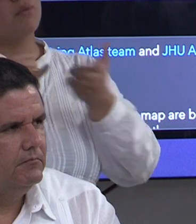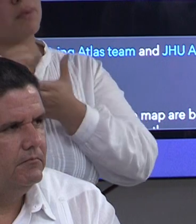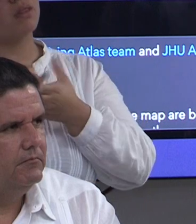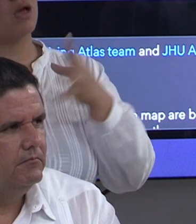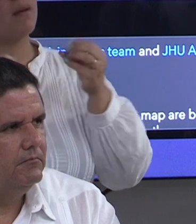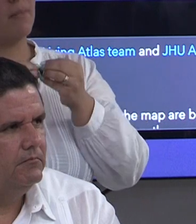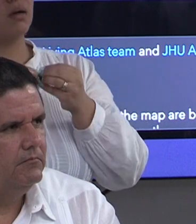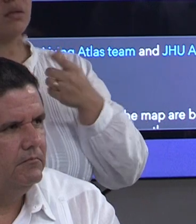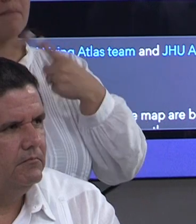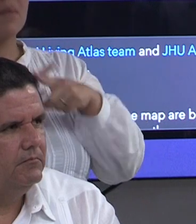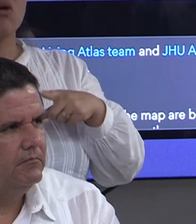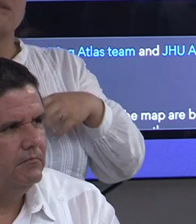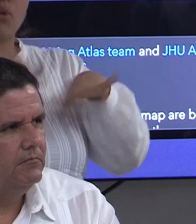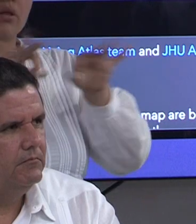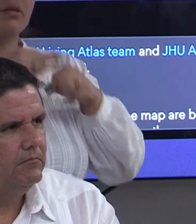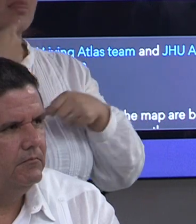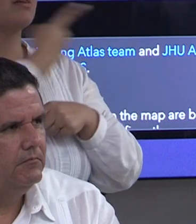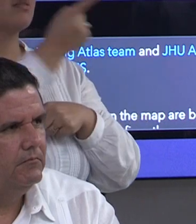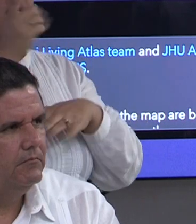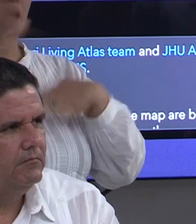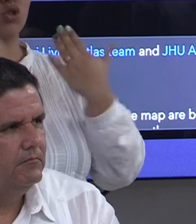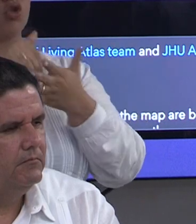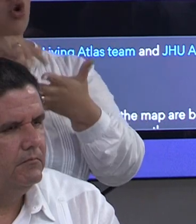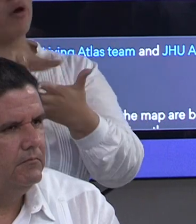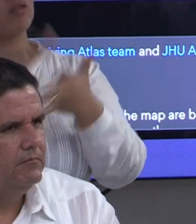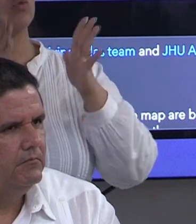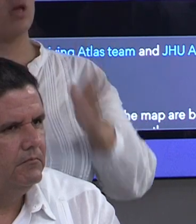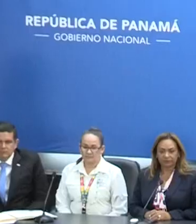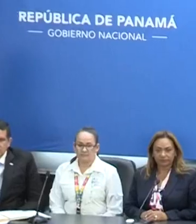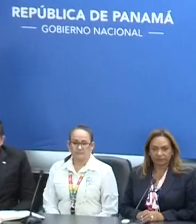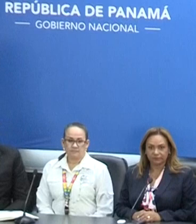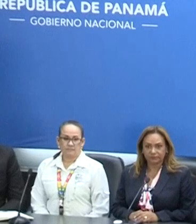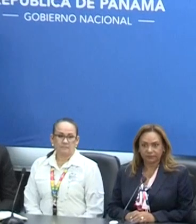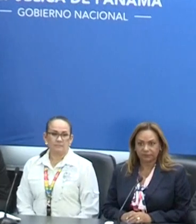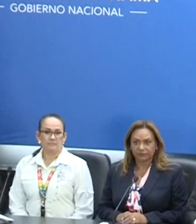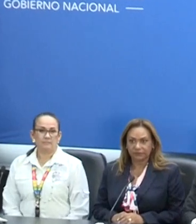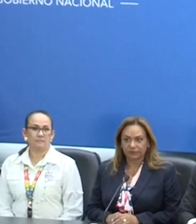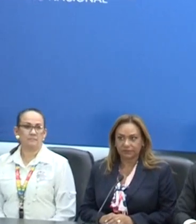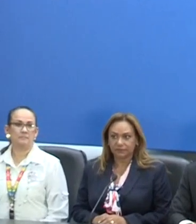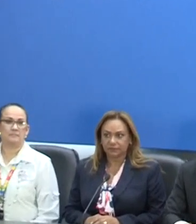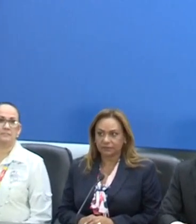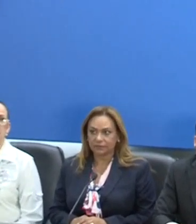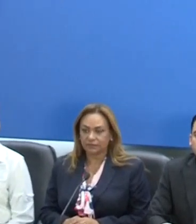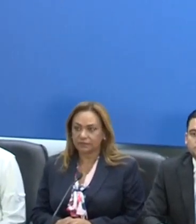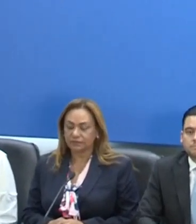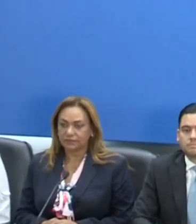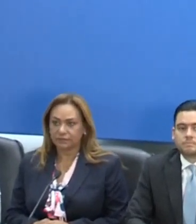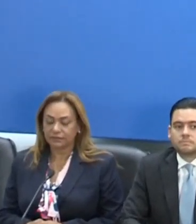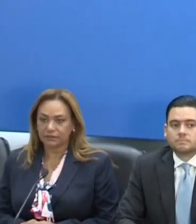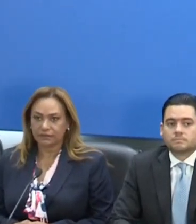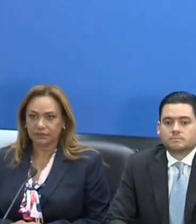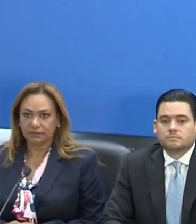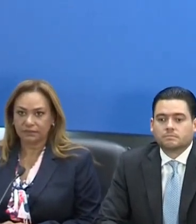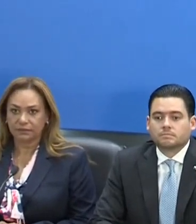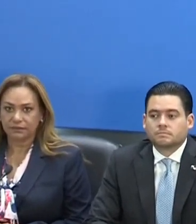25 de junio supuso una sorpresa si bien los contactos se dispararon por encima de lo previsto y eran conocidos sus desencuentros con el